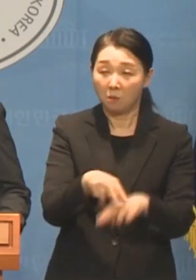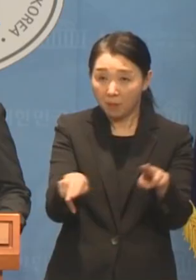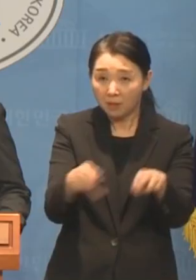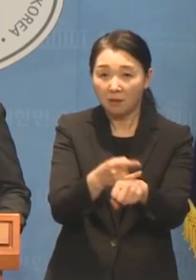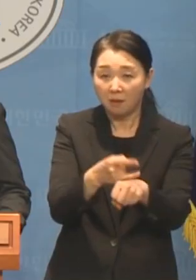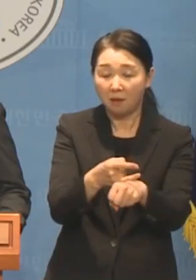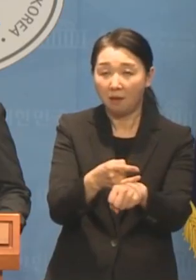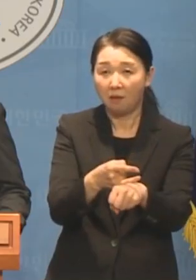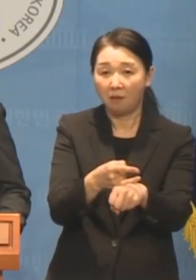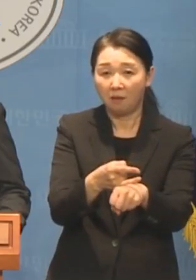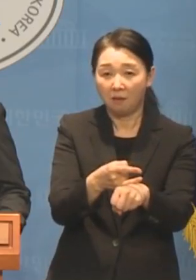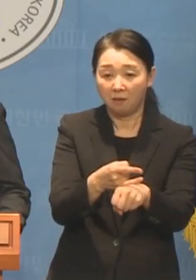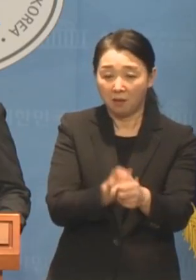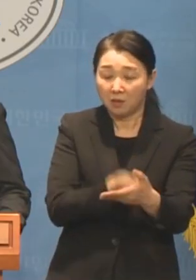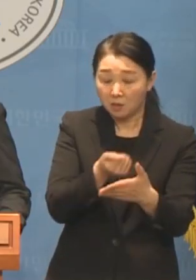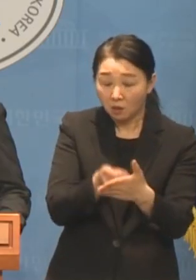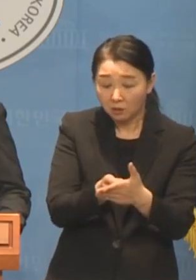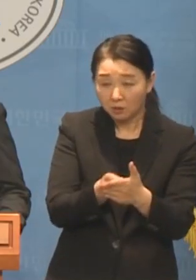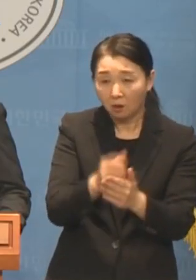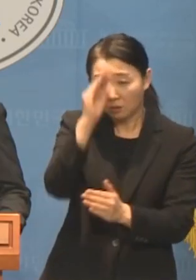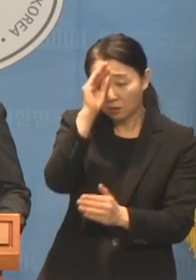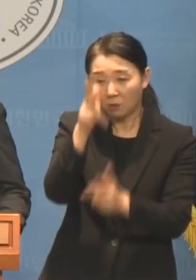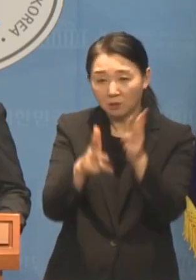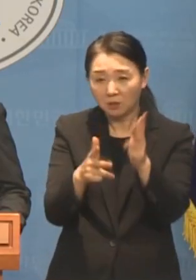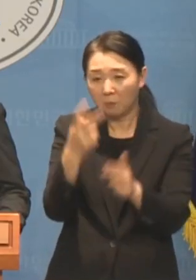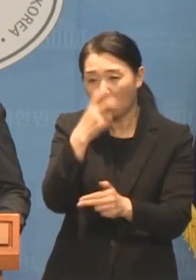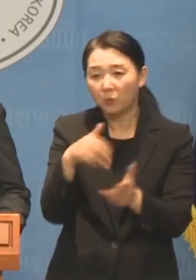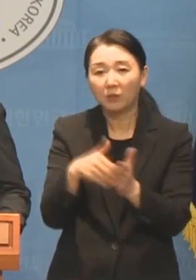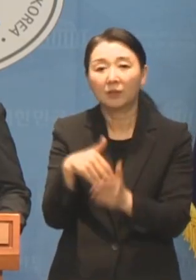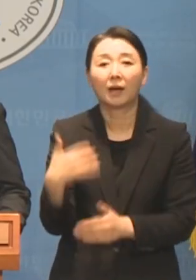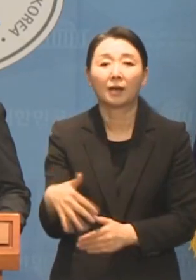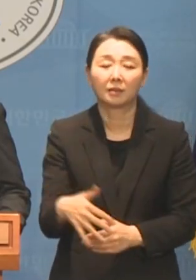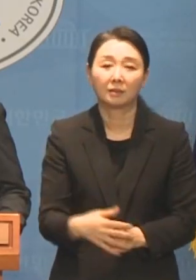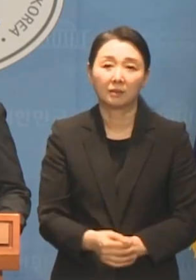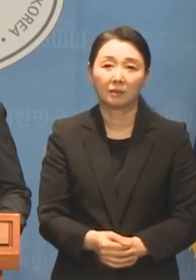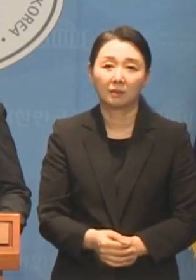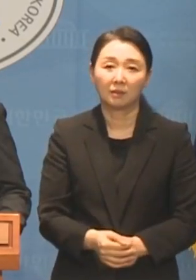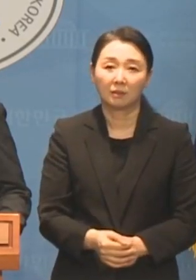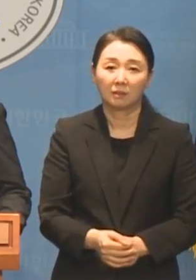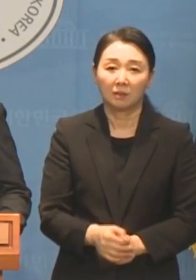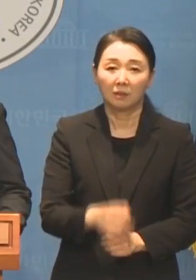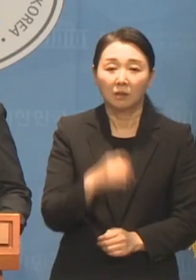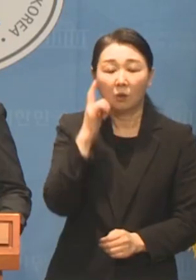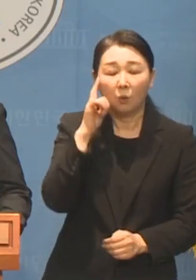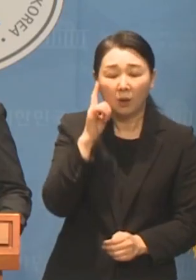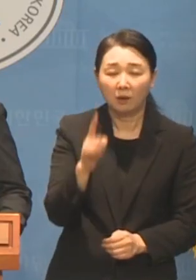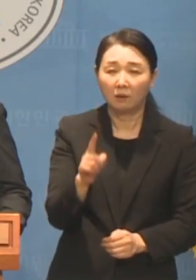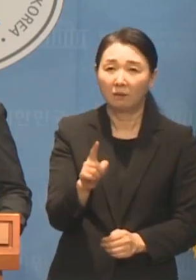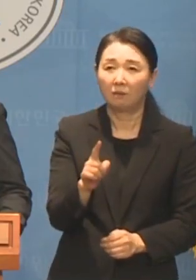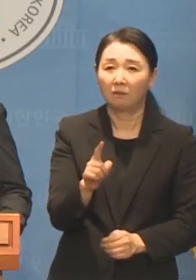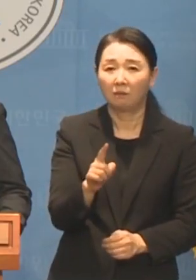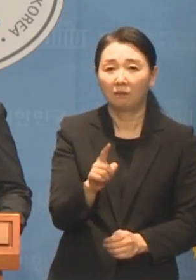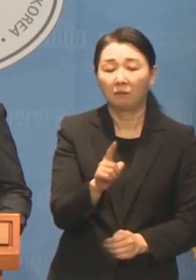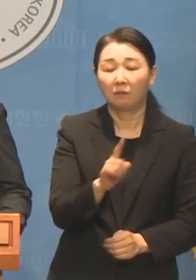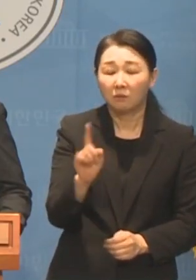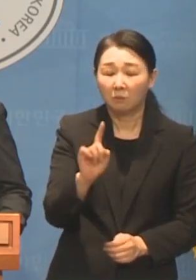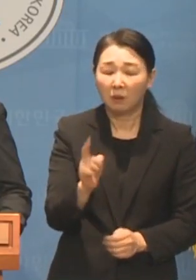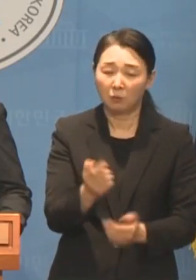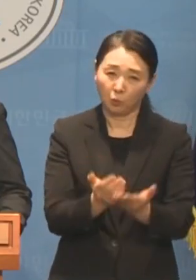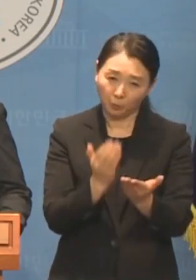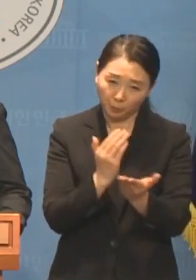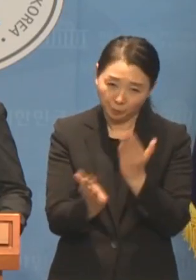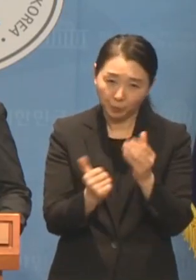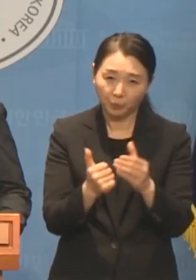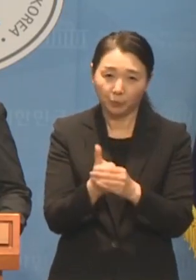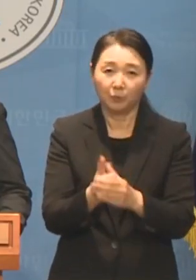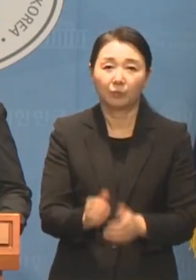폐지로 결정하는 것은 시범사업 검토가 끝나지도 않은 상황에서 극히 이상적이고 이례적인 것이라 할